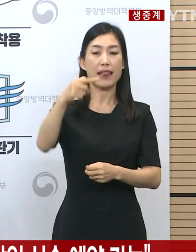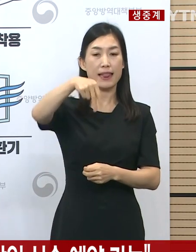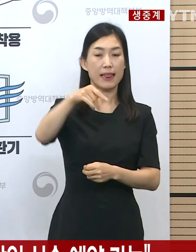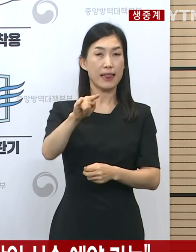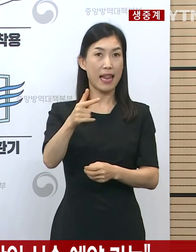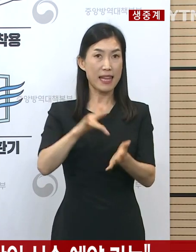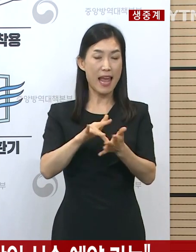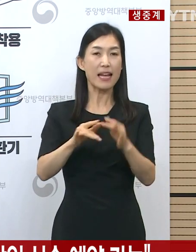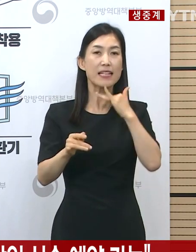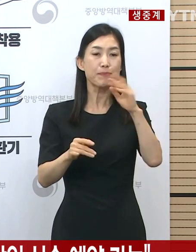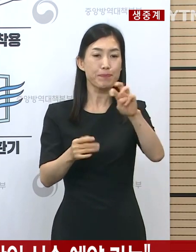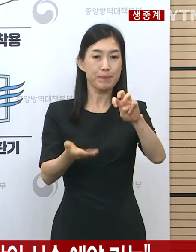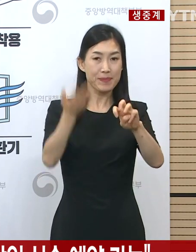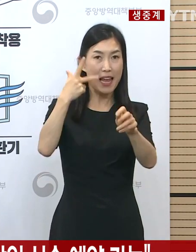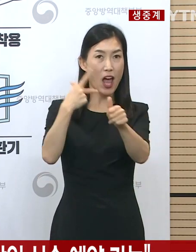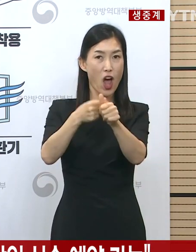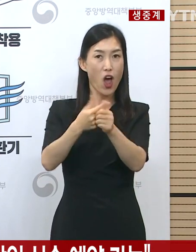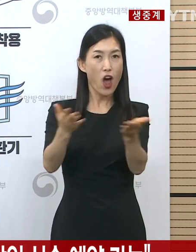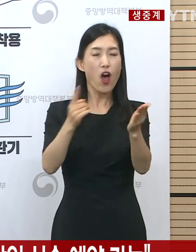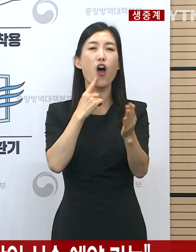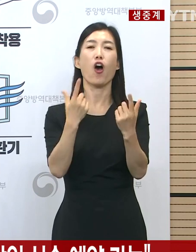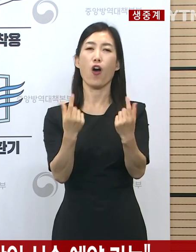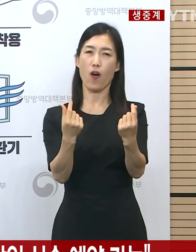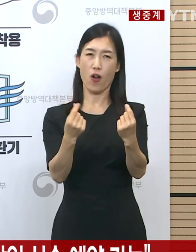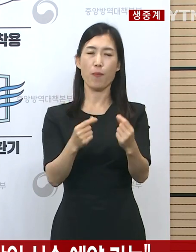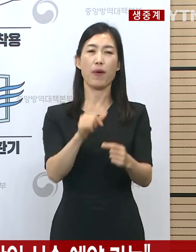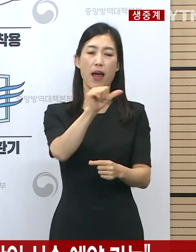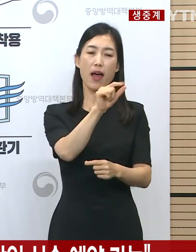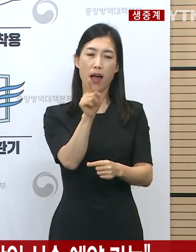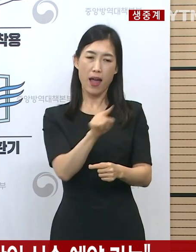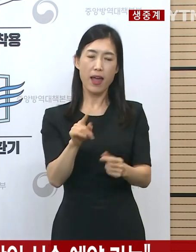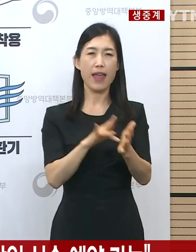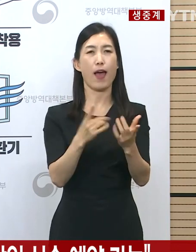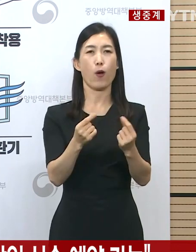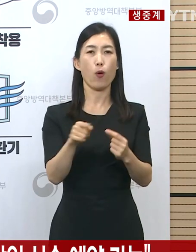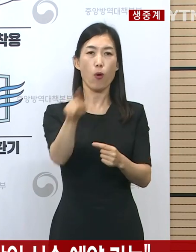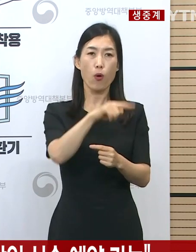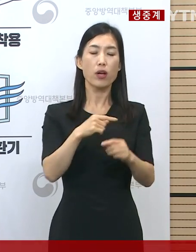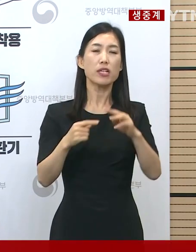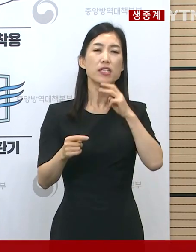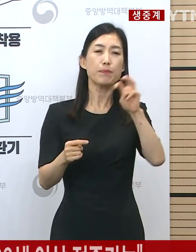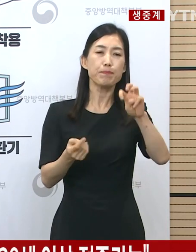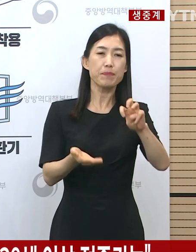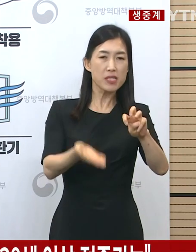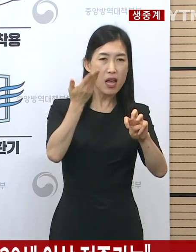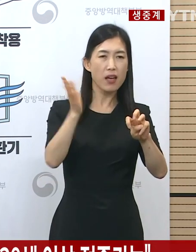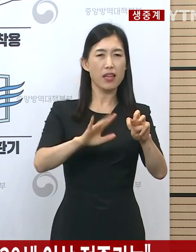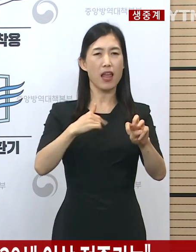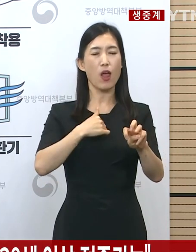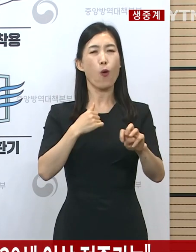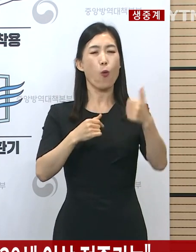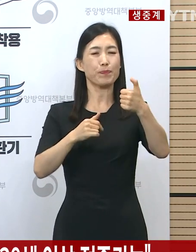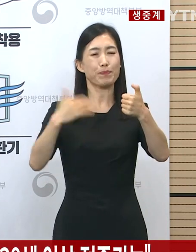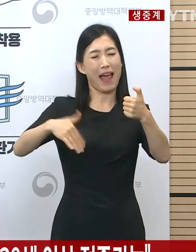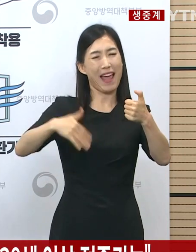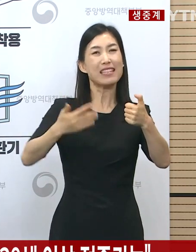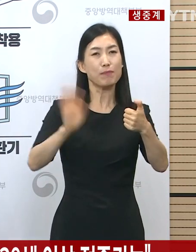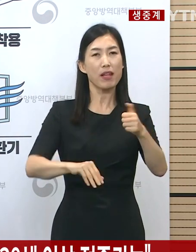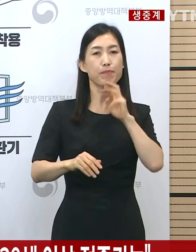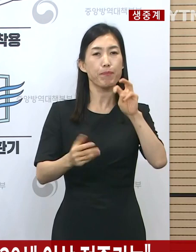대해 아스트라제네카 백신 접종을 희망하시는 희망자에게는 접종 기회를 부여하는 것으로